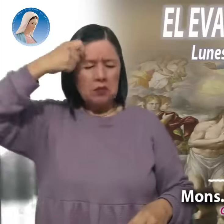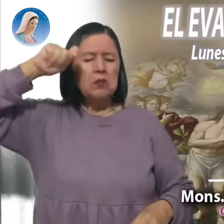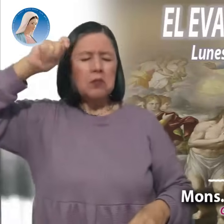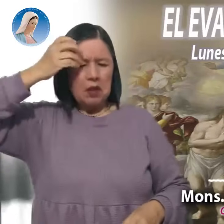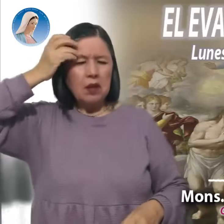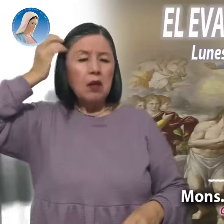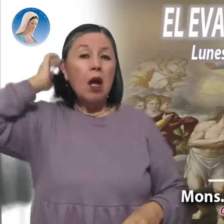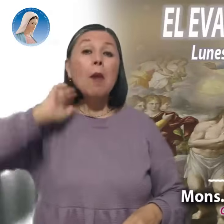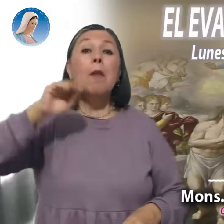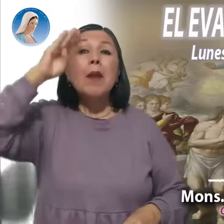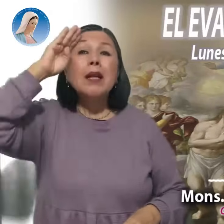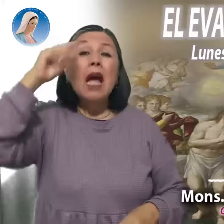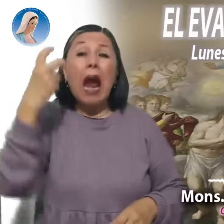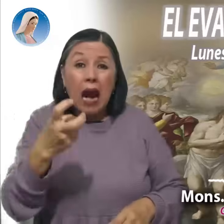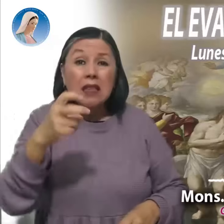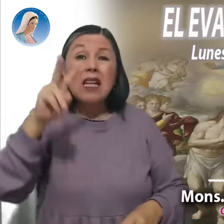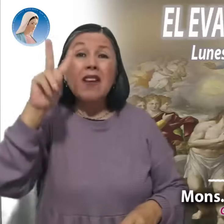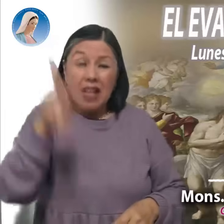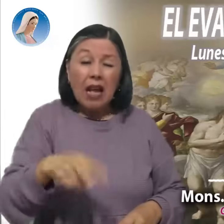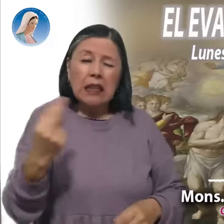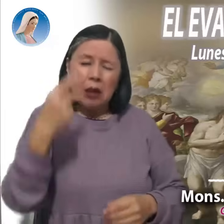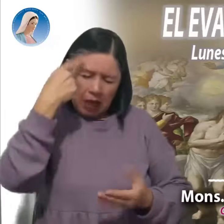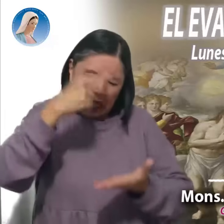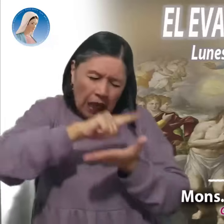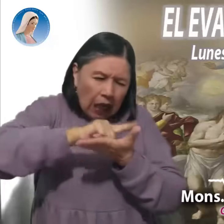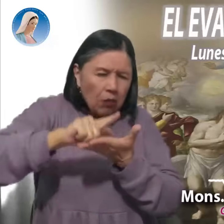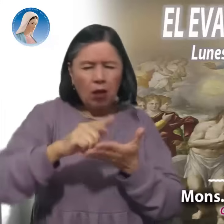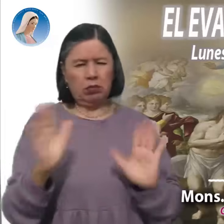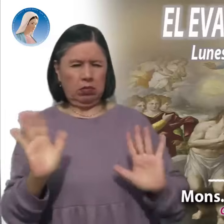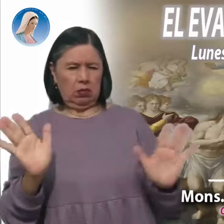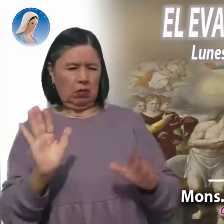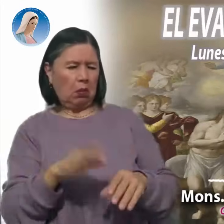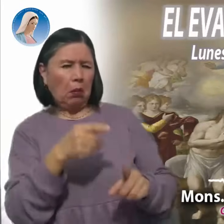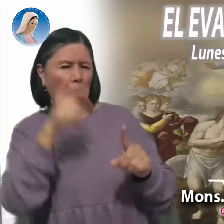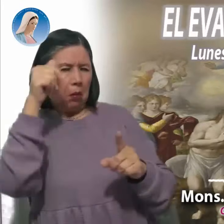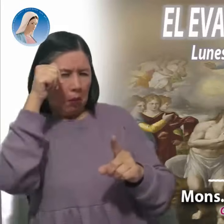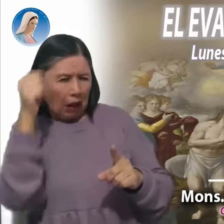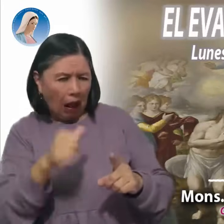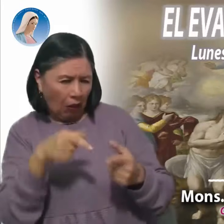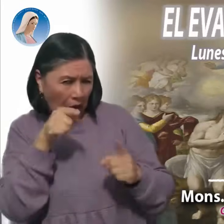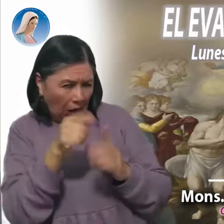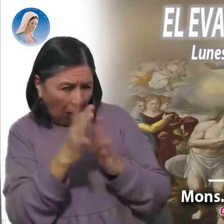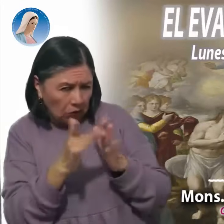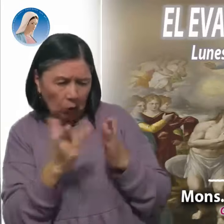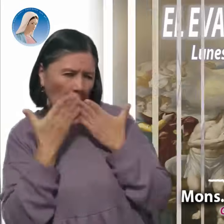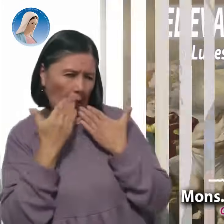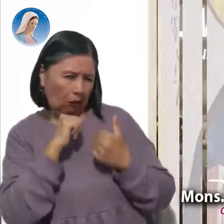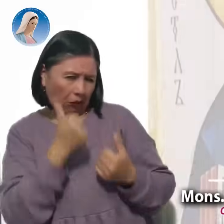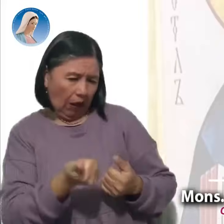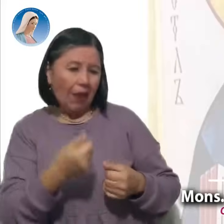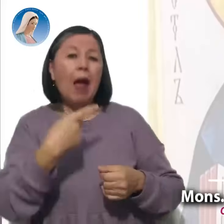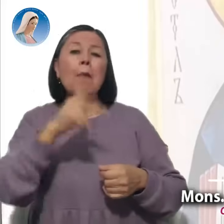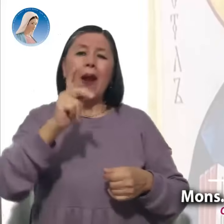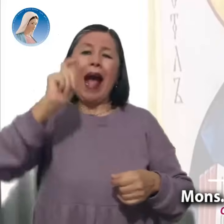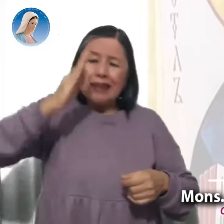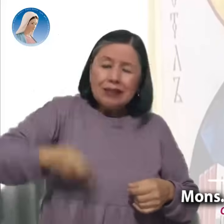no porque necesite purificarse, ya que no tiene ningún pecado, sino como